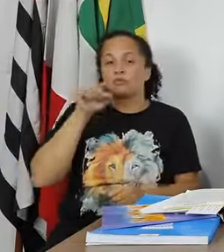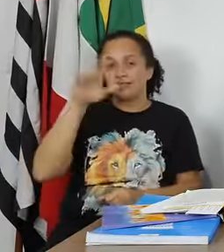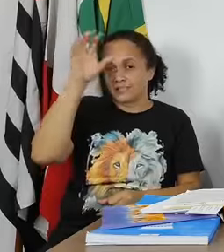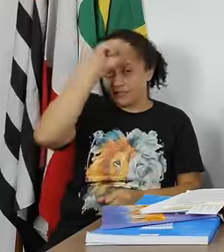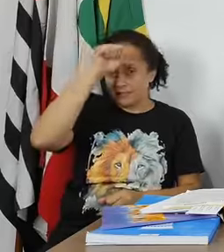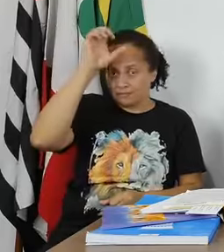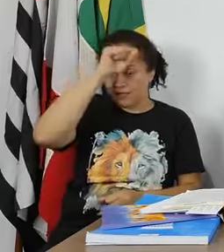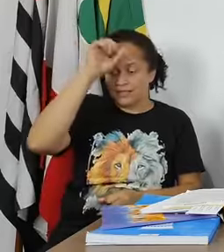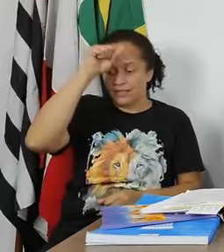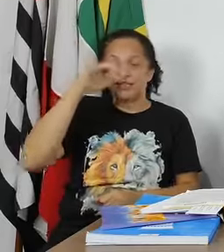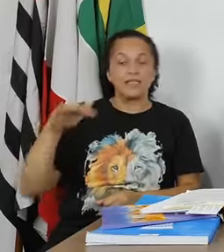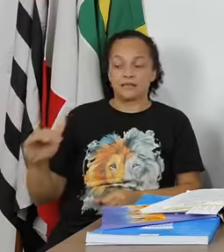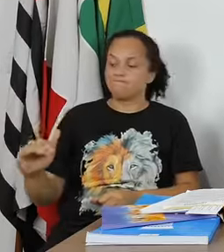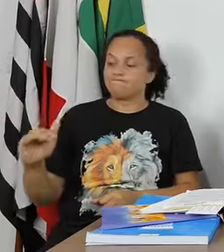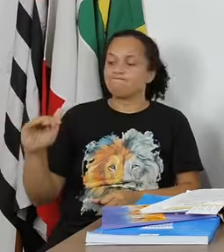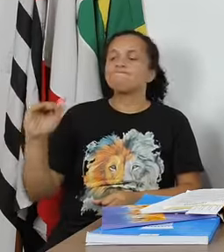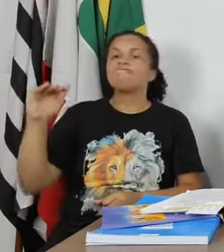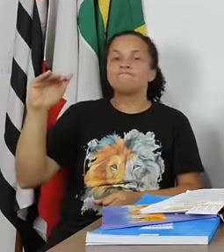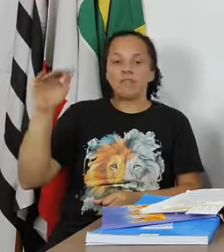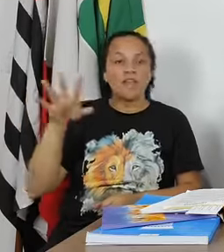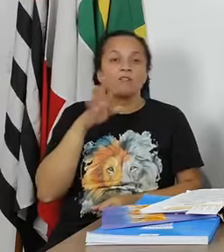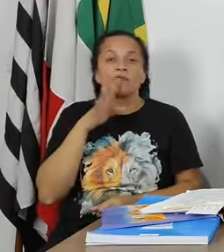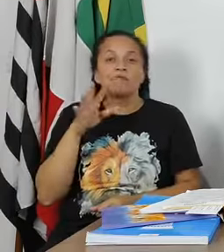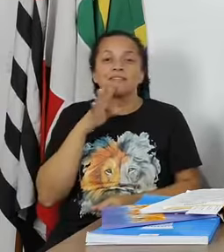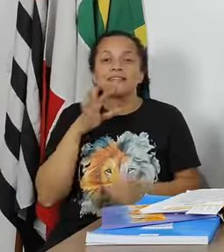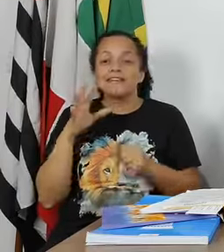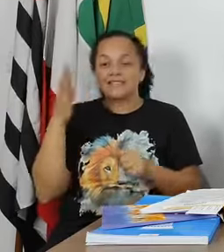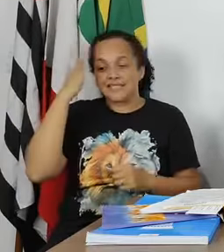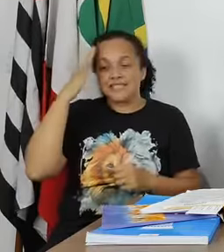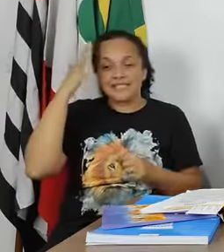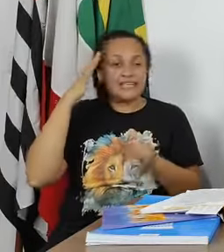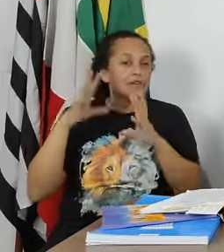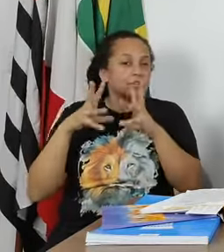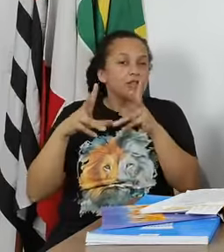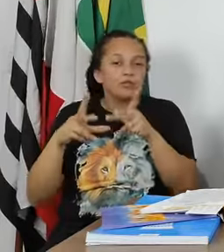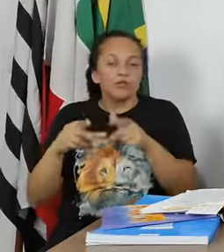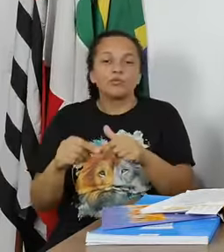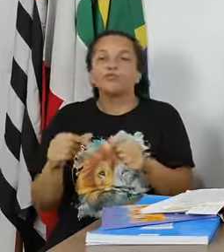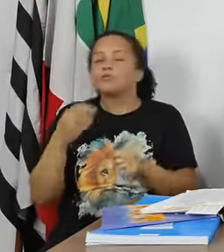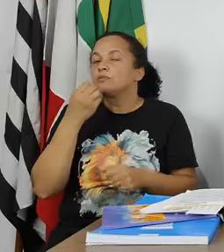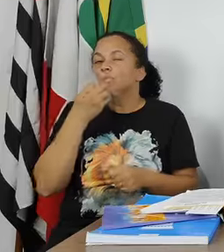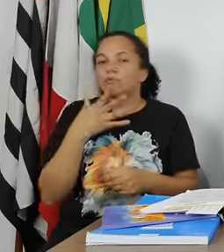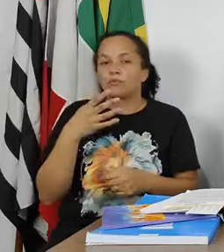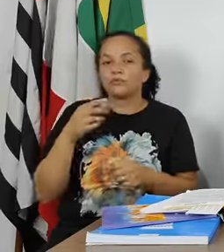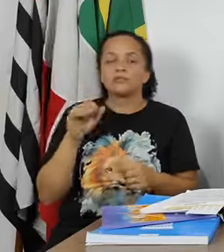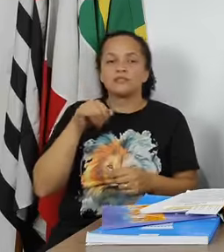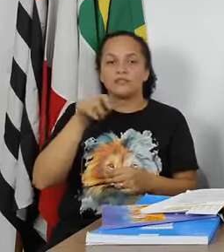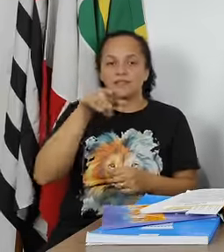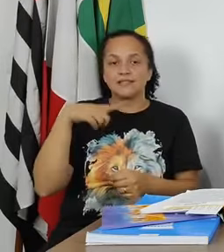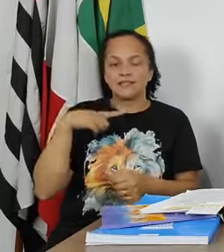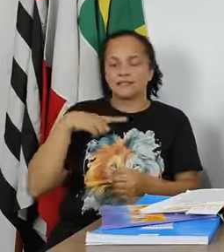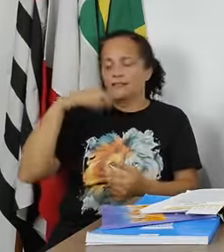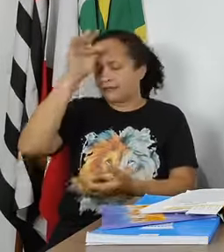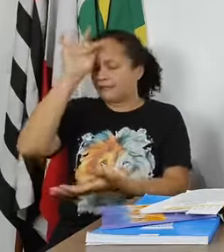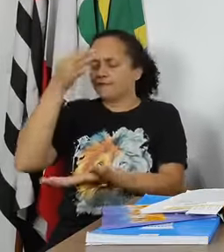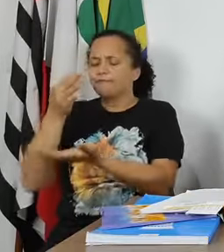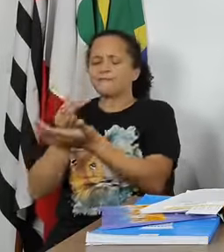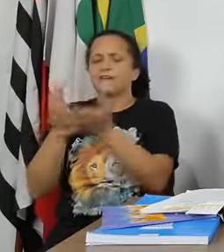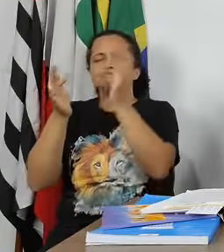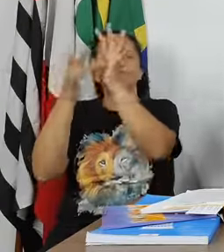sabes as sagradas letras, que pode tornar-te sábio para a salvação e pela fé em Cristo Jesus.